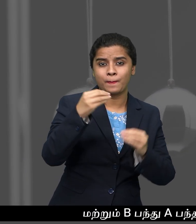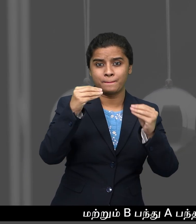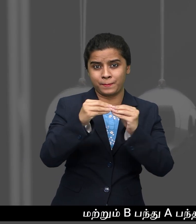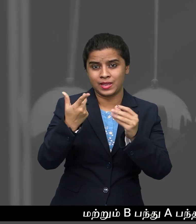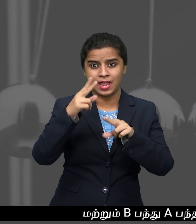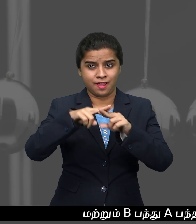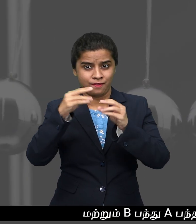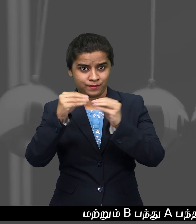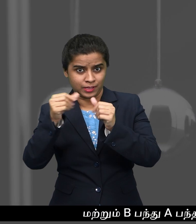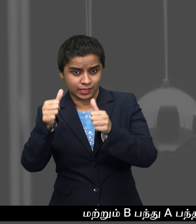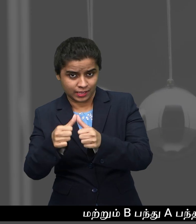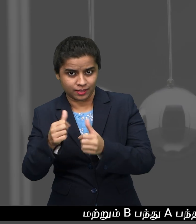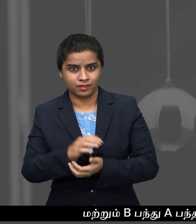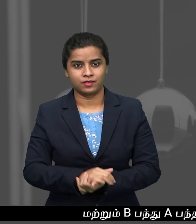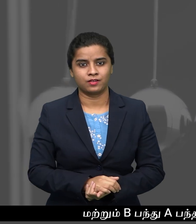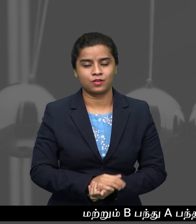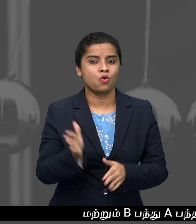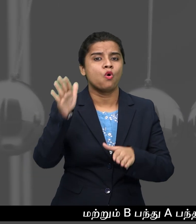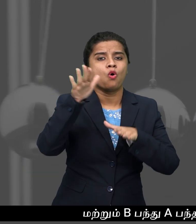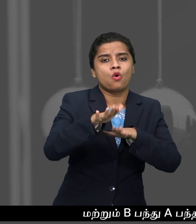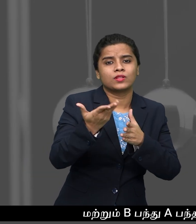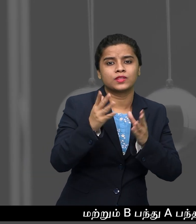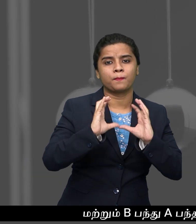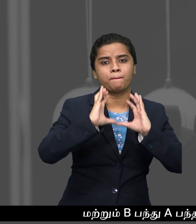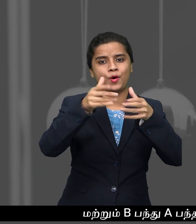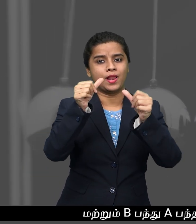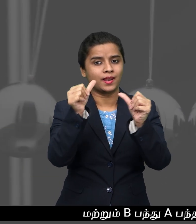இலக்க BA விசையை செலுத்துகிறது.